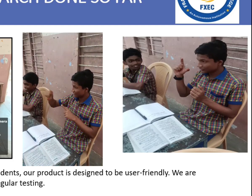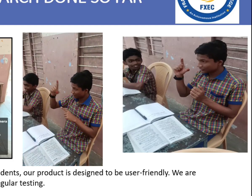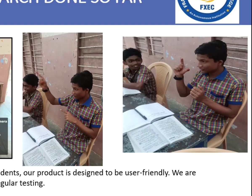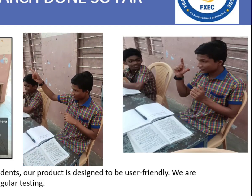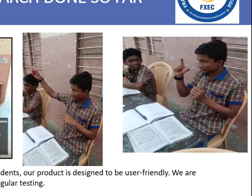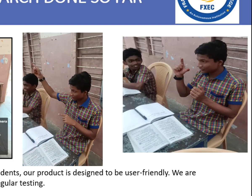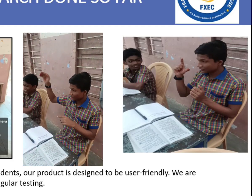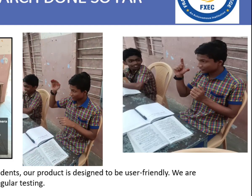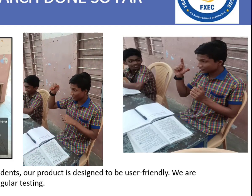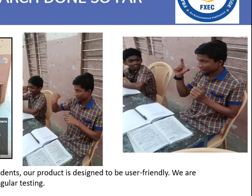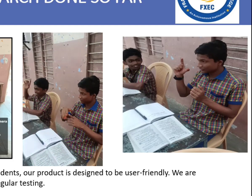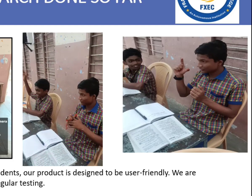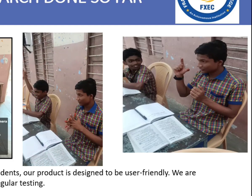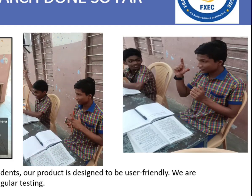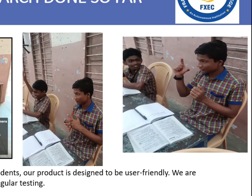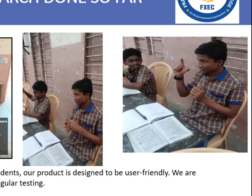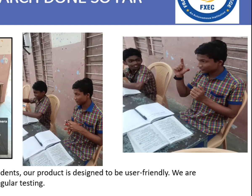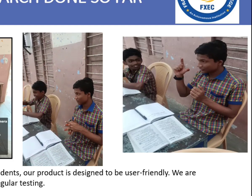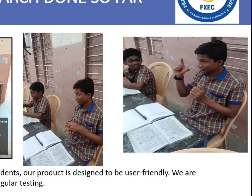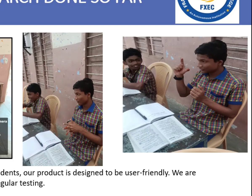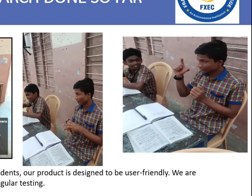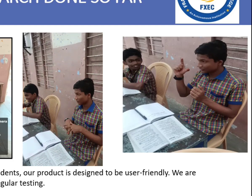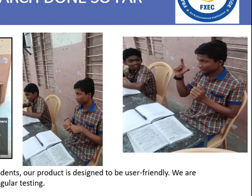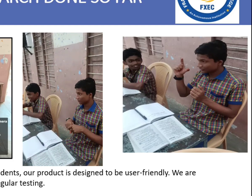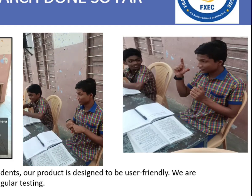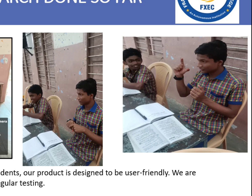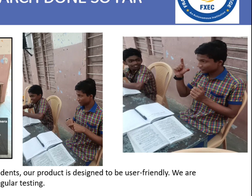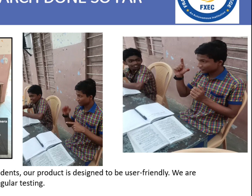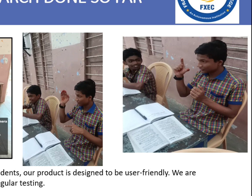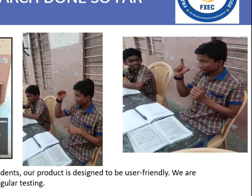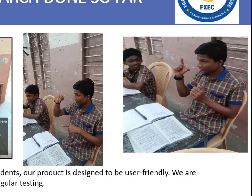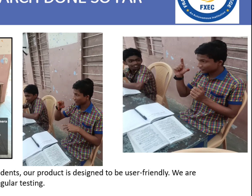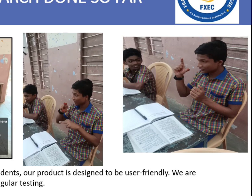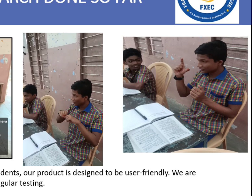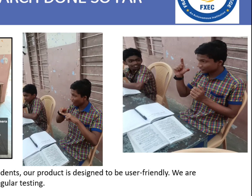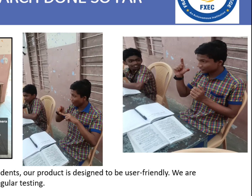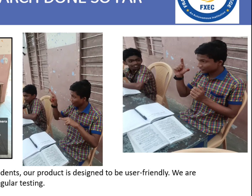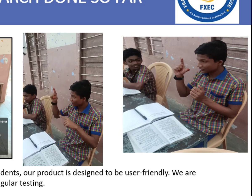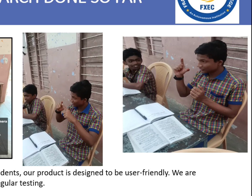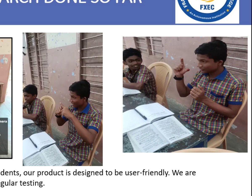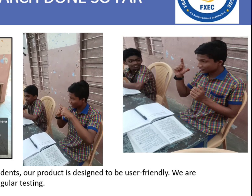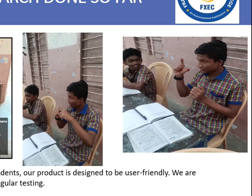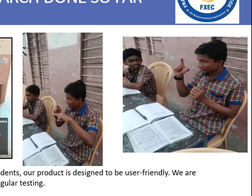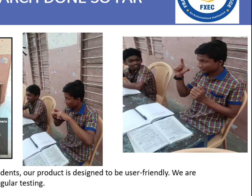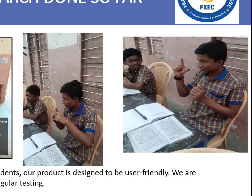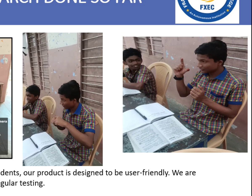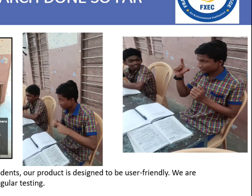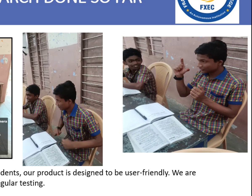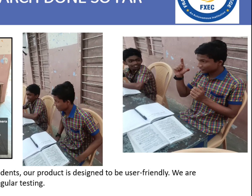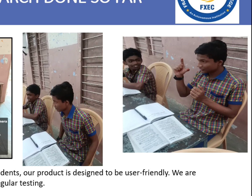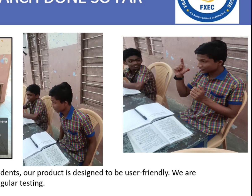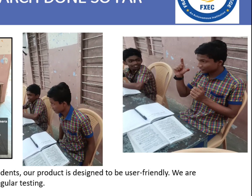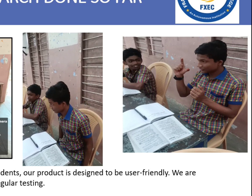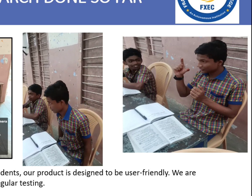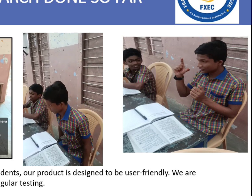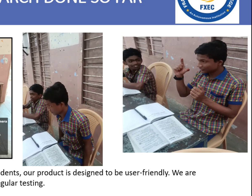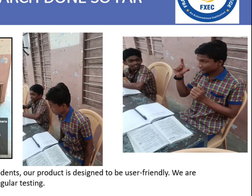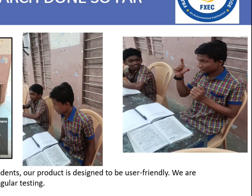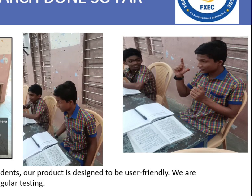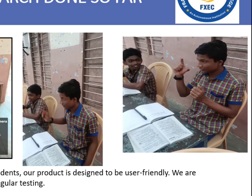உள்ள ஸ்டூடெண்ட்ஸ் எங்களுக்கு என்ன ஃபீட்பேக் கொடுத்தாங்க அப்படின்னா, உங்கள் ப்ராஜெக்ட் வந்து சாஃப்ட்வேராக ஸ்ட்ராங்காக இருக்குது, பட் இதை நாங்கள் ஃபிசிக்கலாக